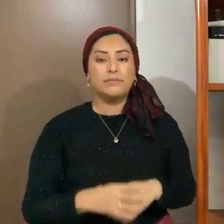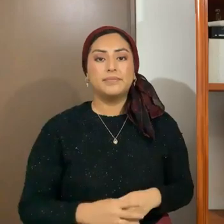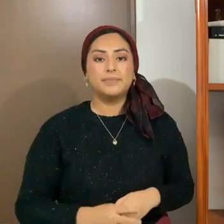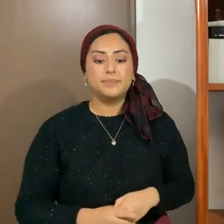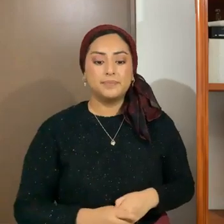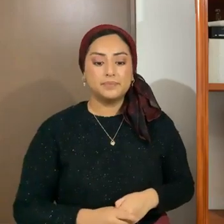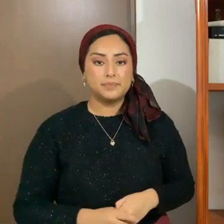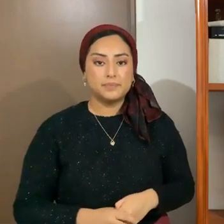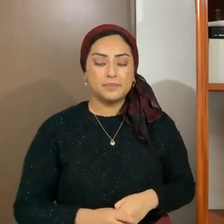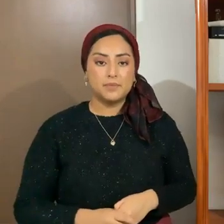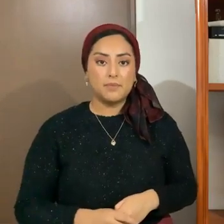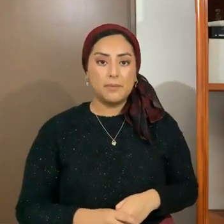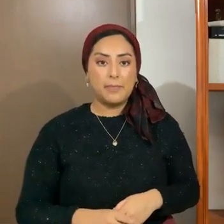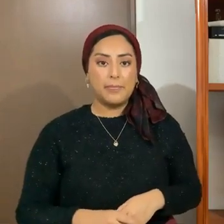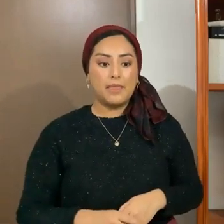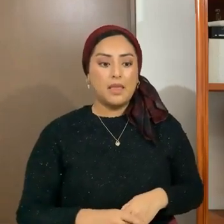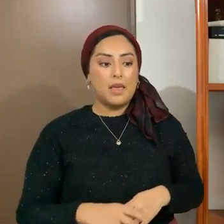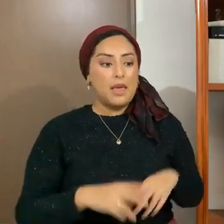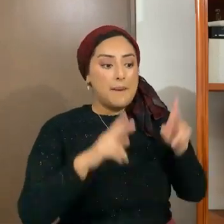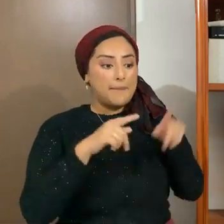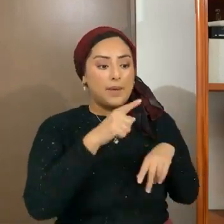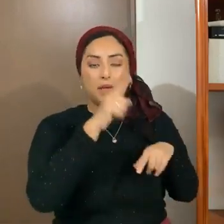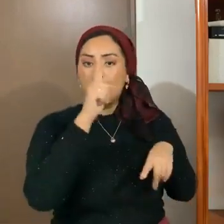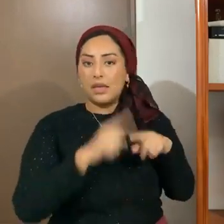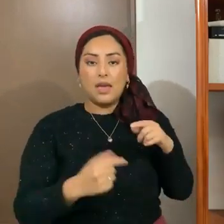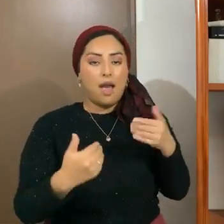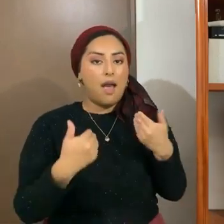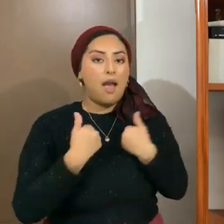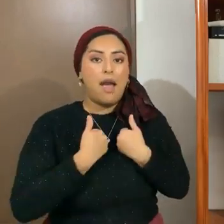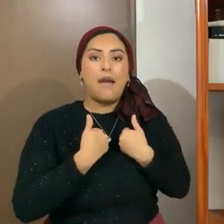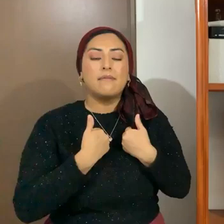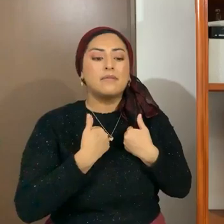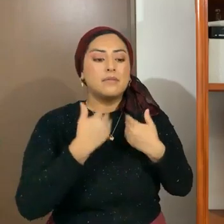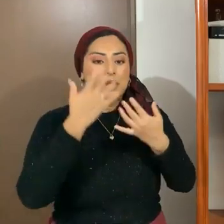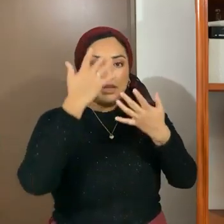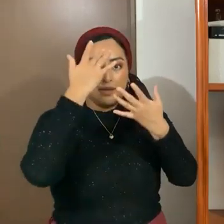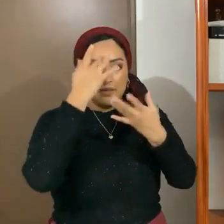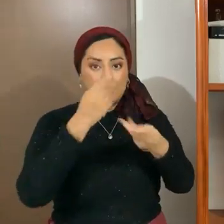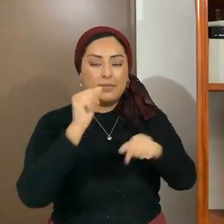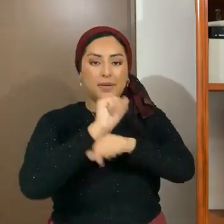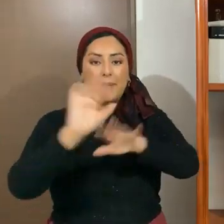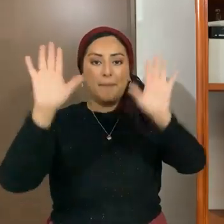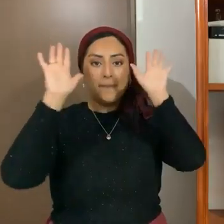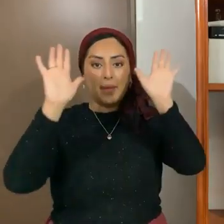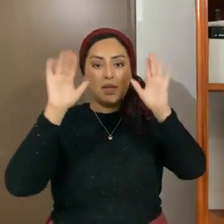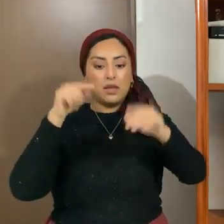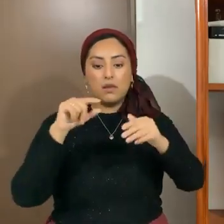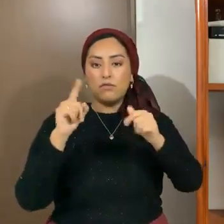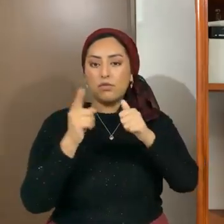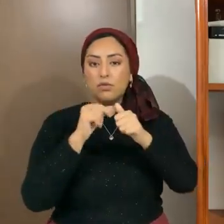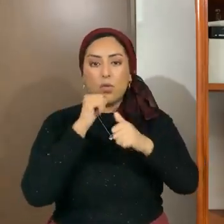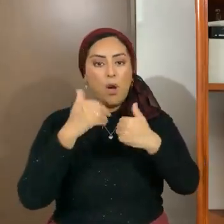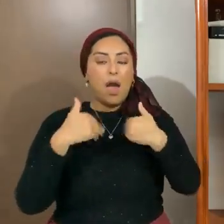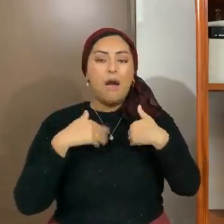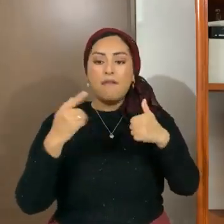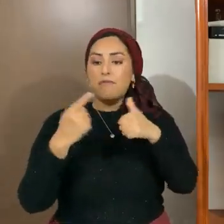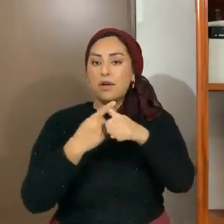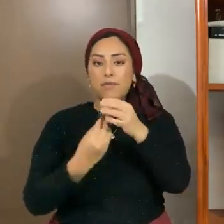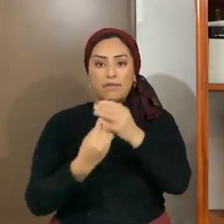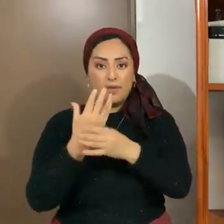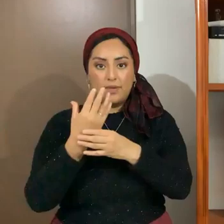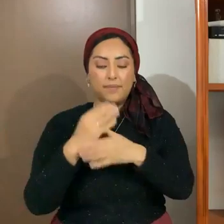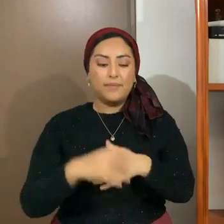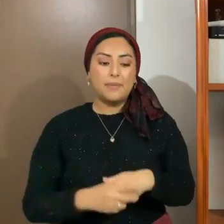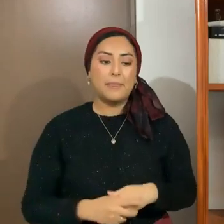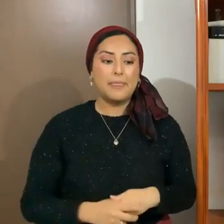paciencia. Y entonces no puede tener el don de sanidades, porque no tiene los frutos. Cuando alguien